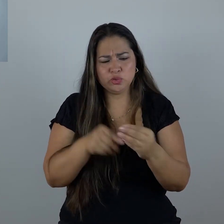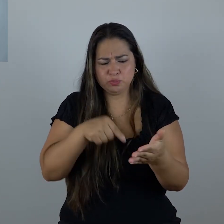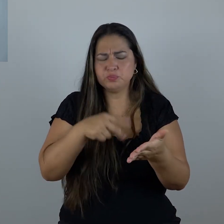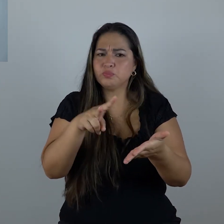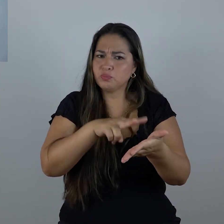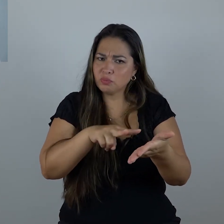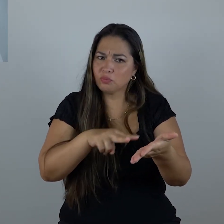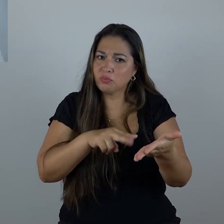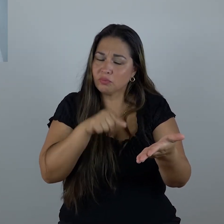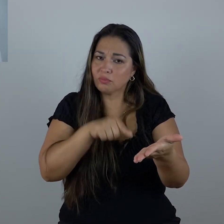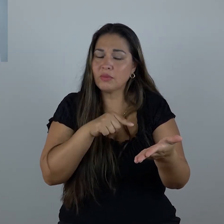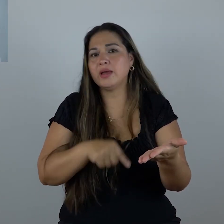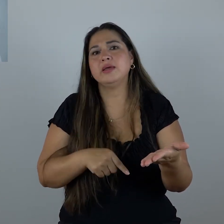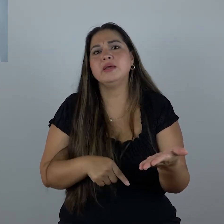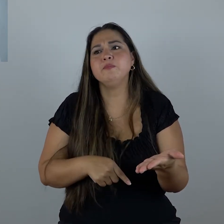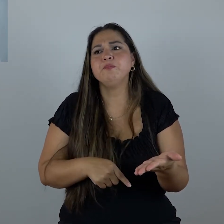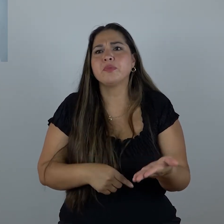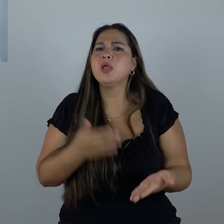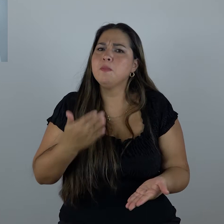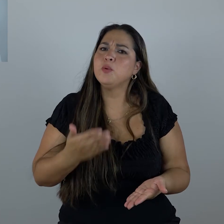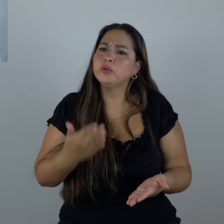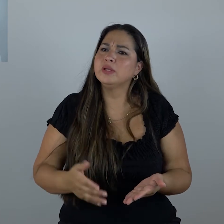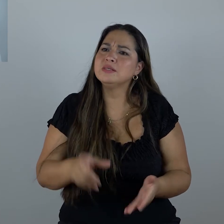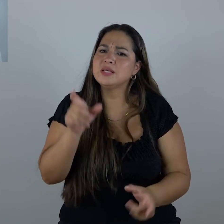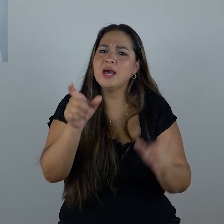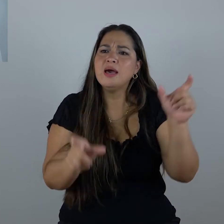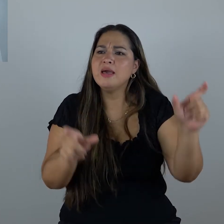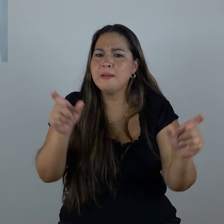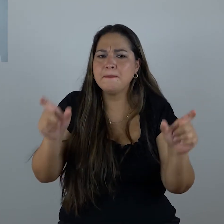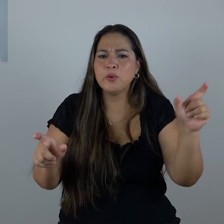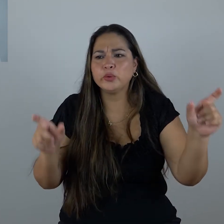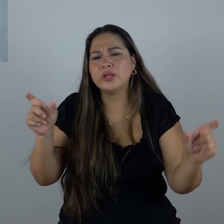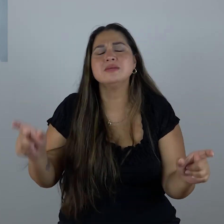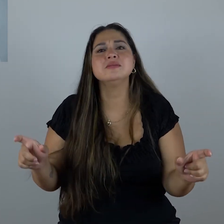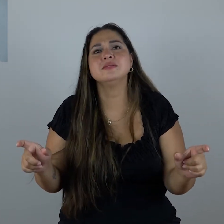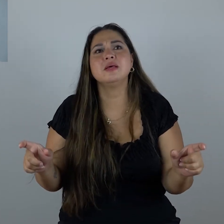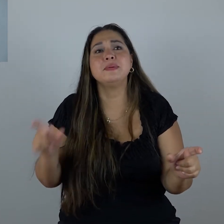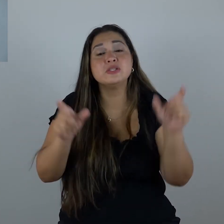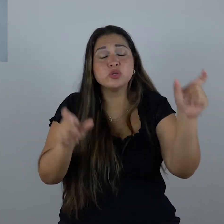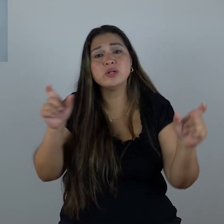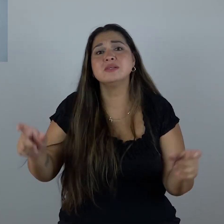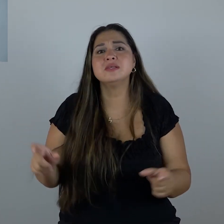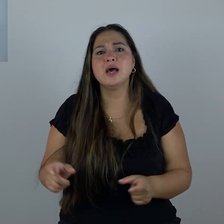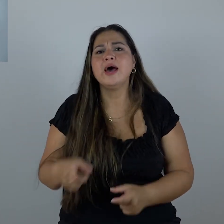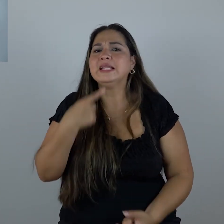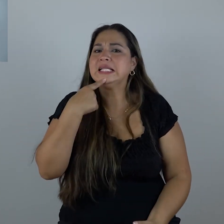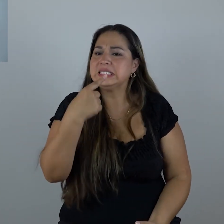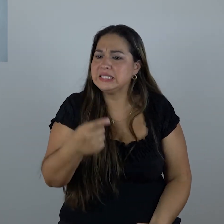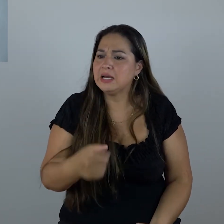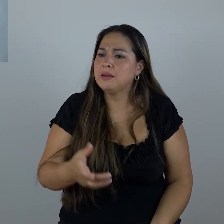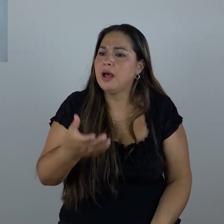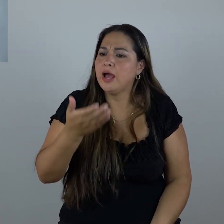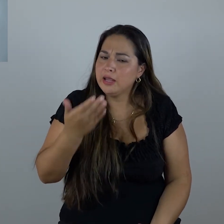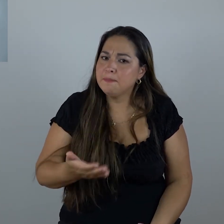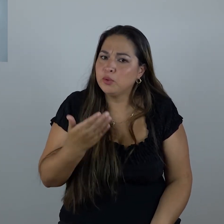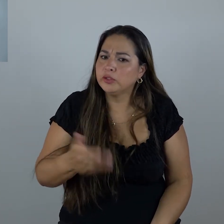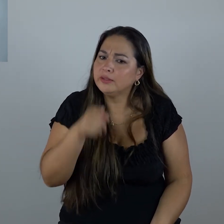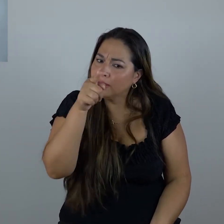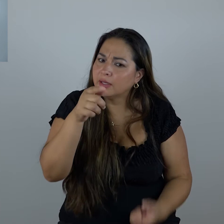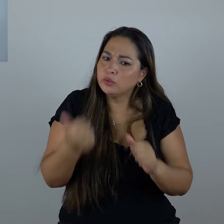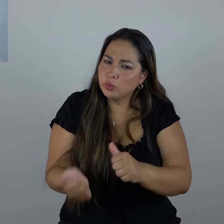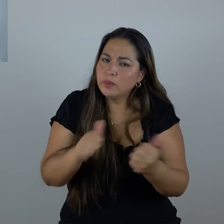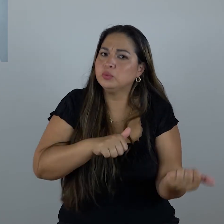los propios apóstoles en ese inicio de la primera iglesia cristiana le dieron a si uno estaba bautizado o no